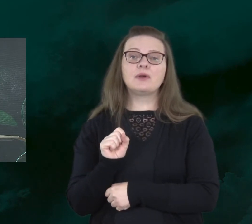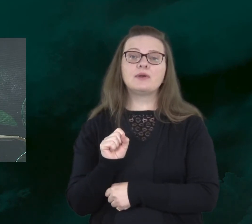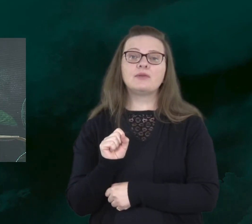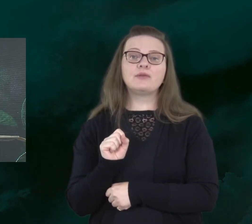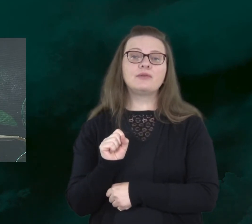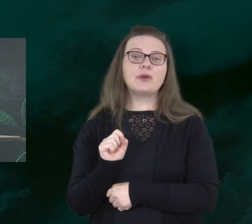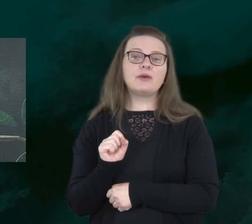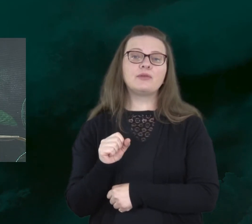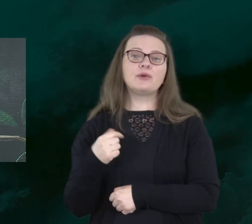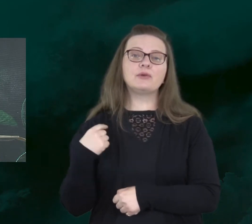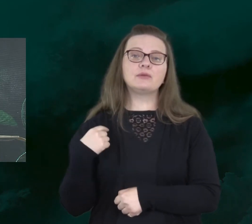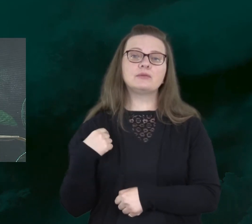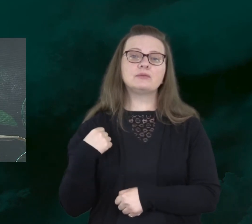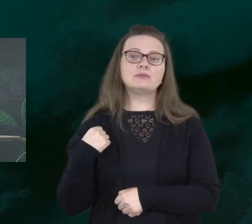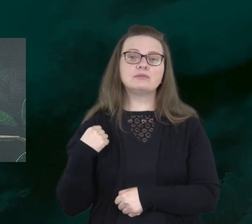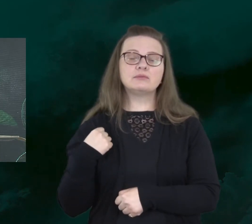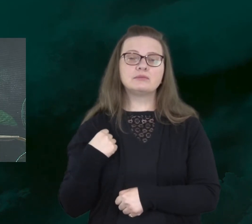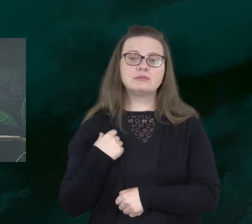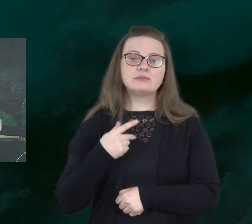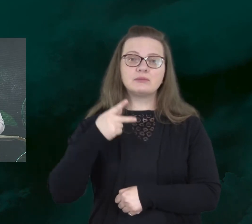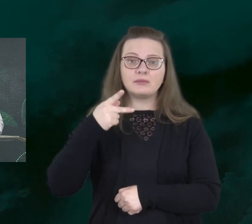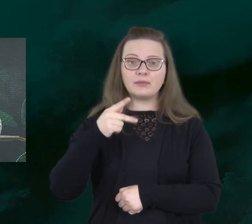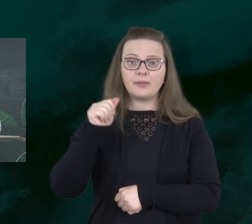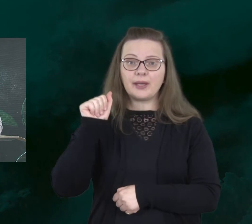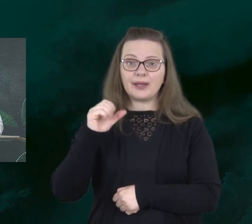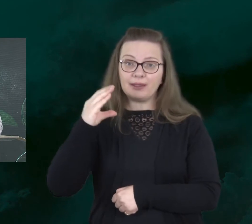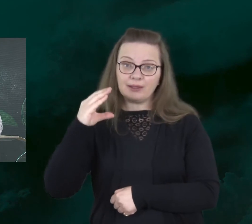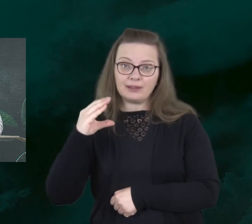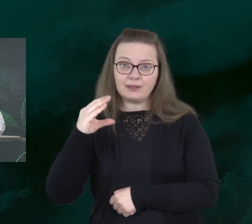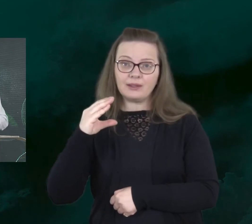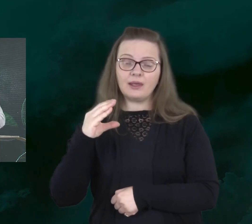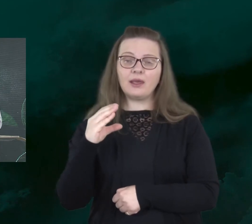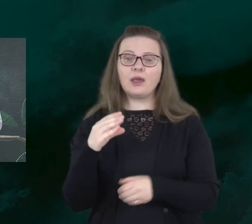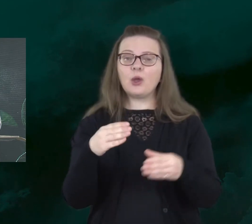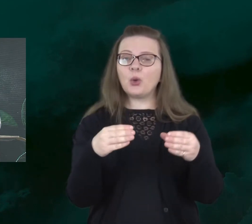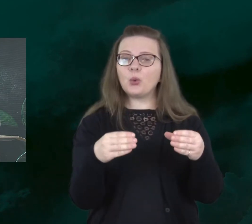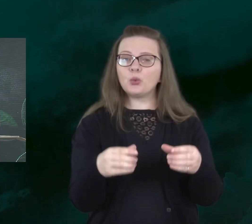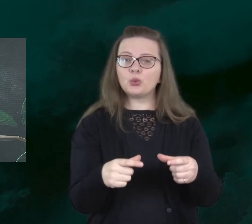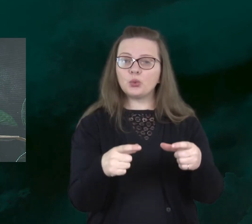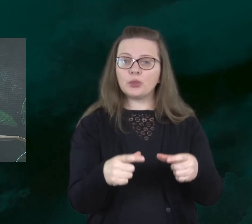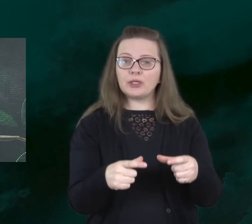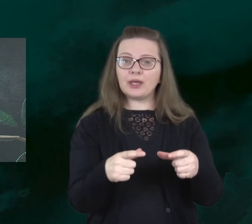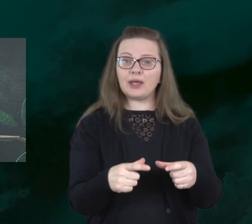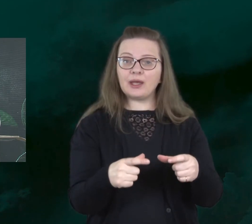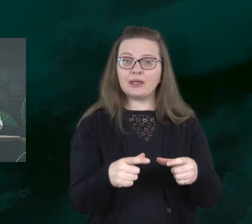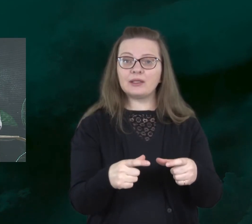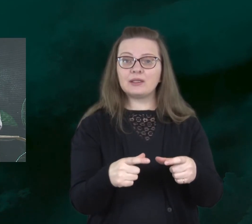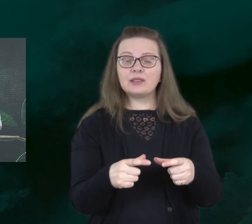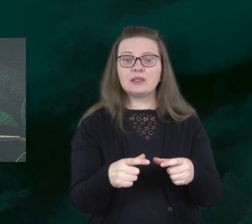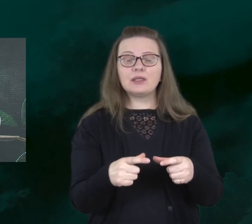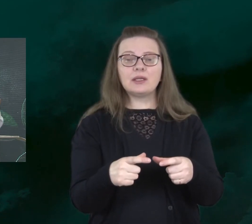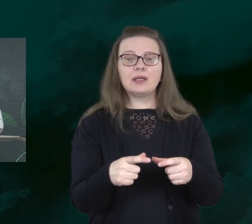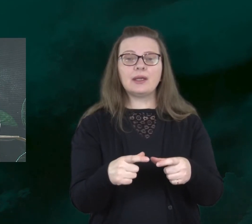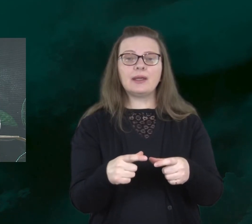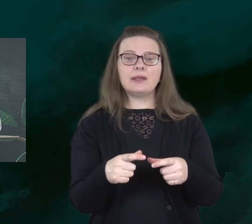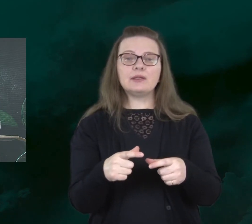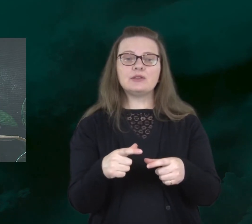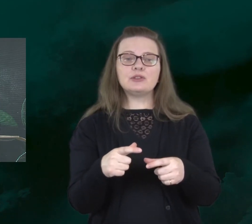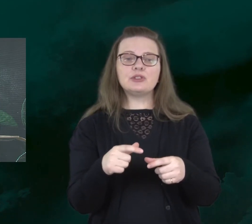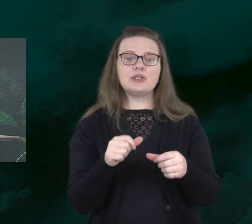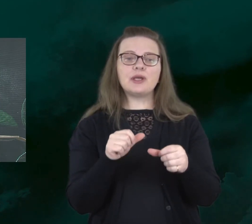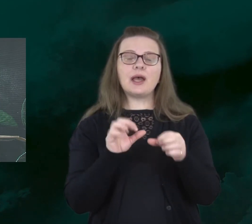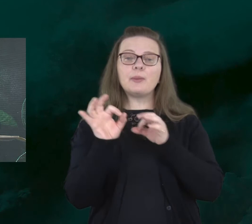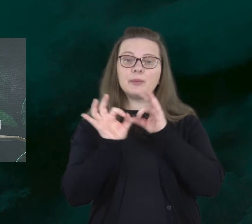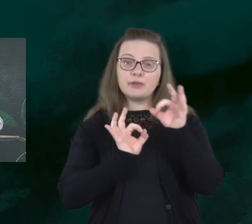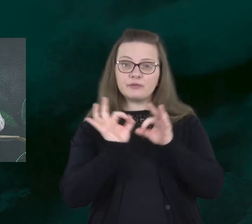que é Posto Avançado de Colportores. E esse grupo de jovens falou: mas nem colportores nós